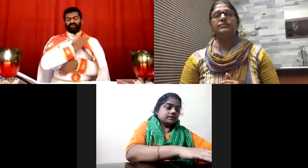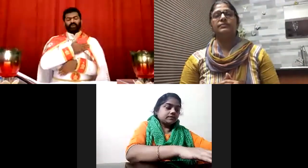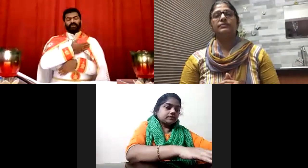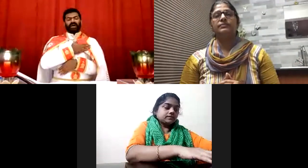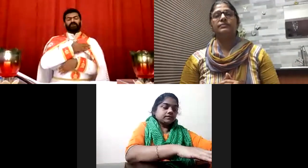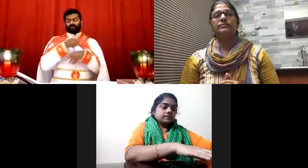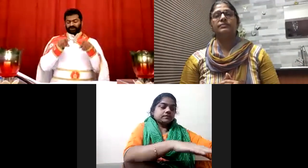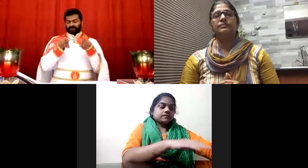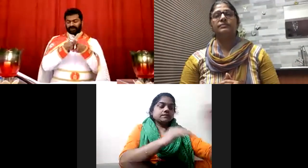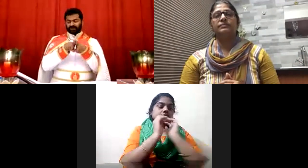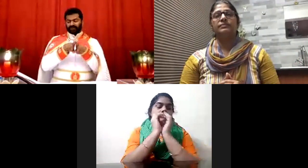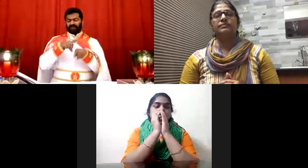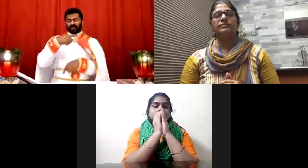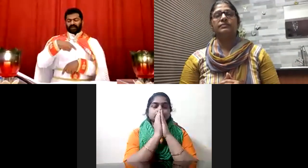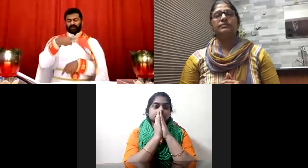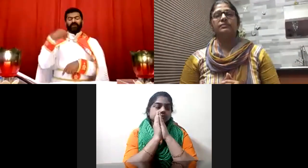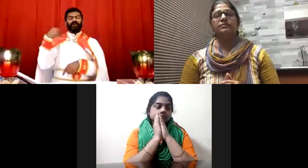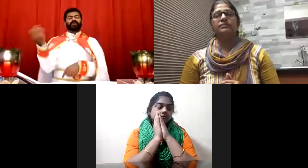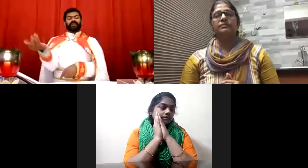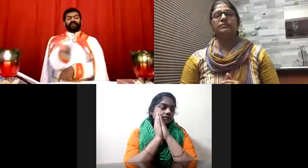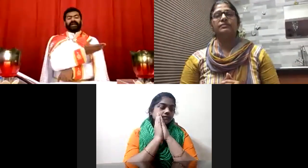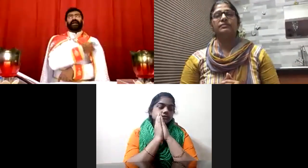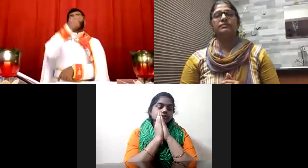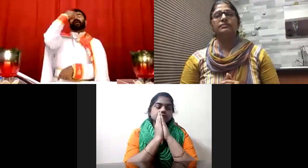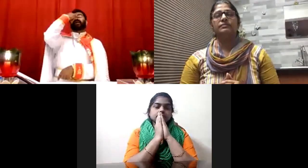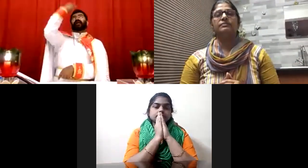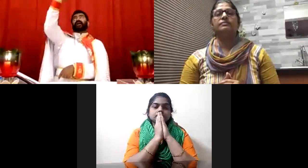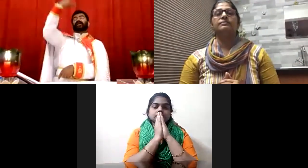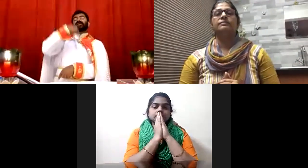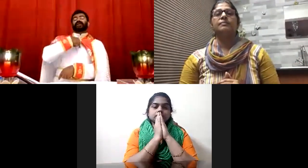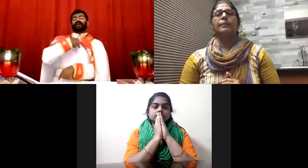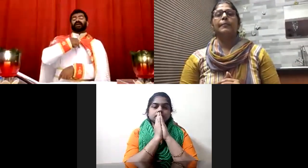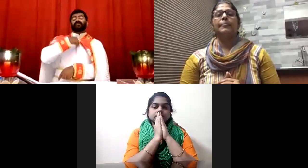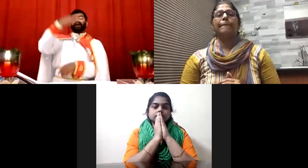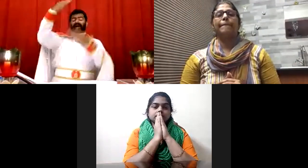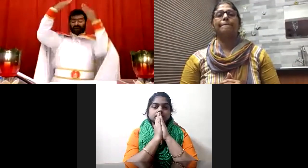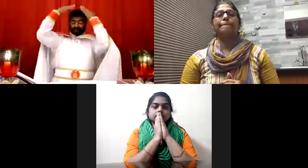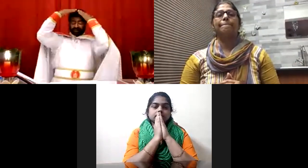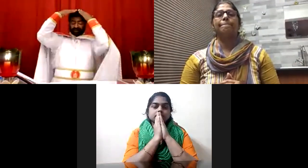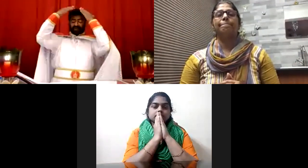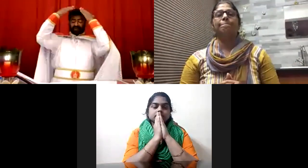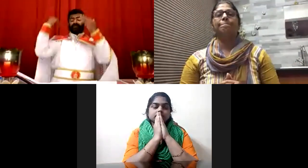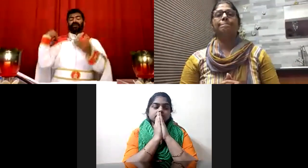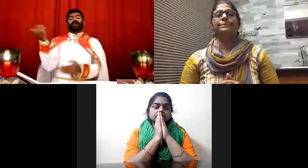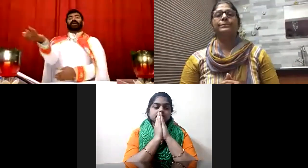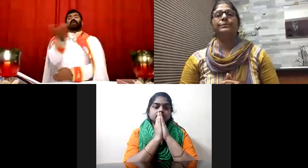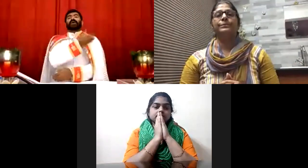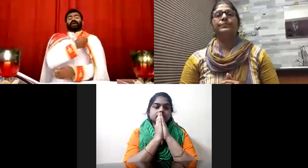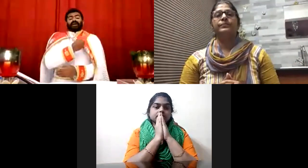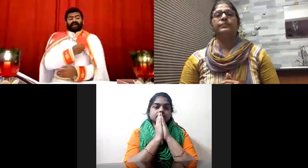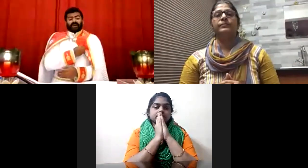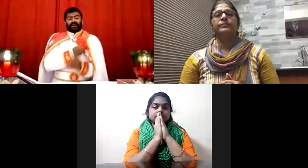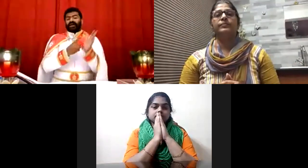അങ്ങയുടെ സ്വഭാവത്തിനൊത്ത വിധം എപ്പോഴും ഞങ്ങളെ കടാക്ഷിക്കുകയും അനുഗ്രഹിക്കുകയും